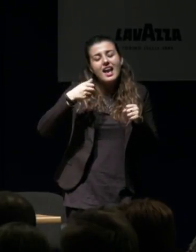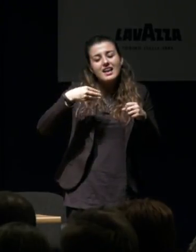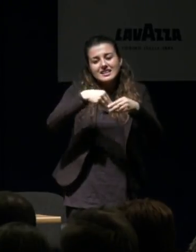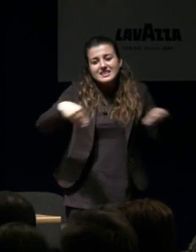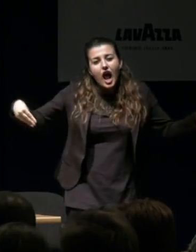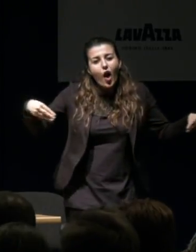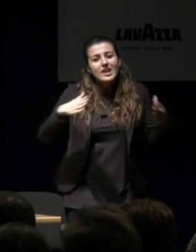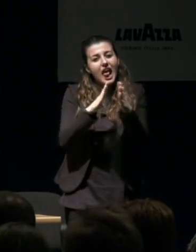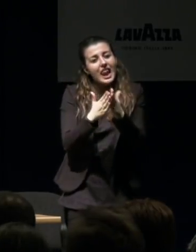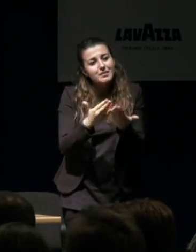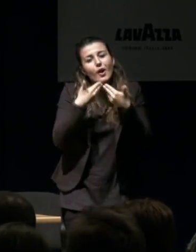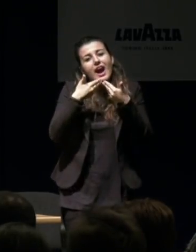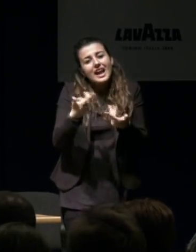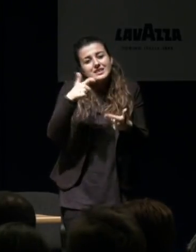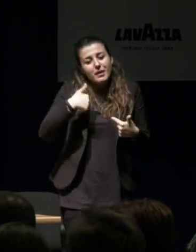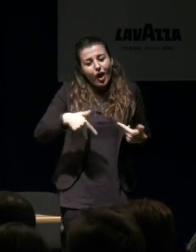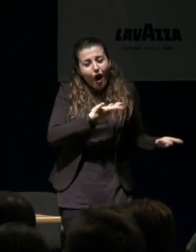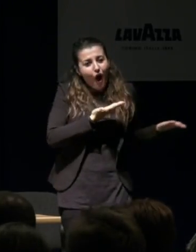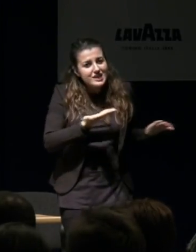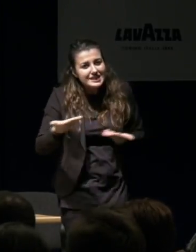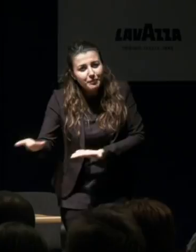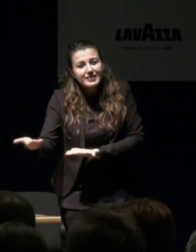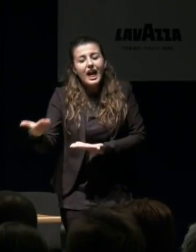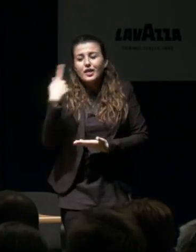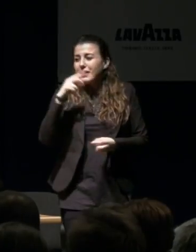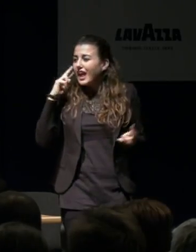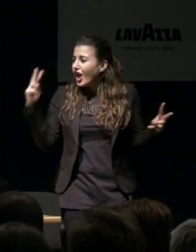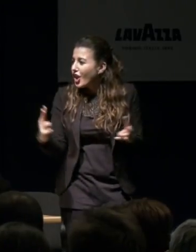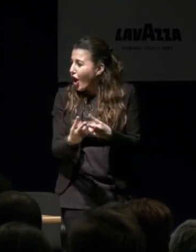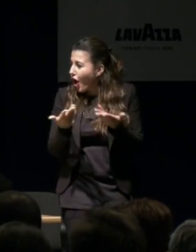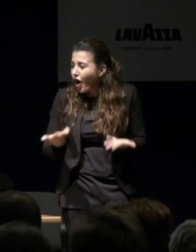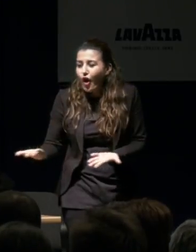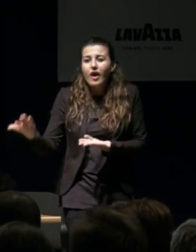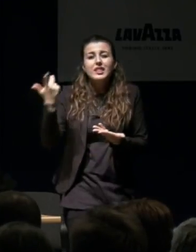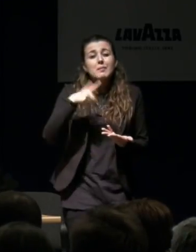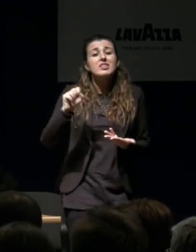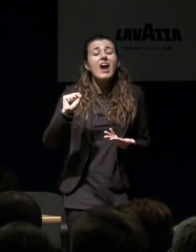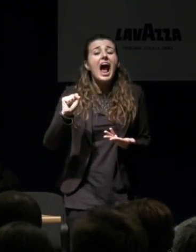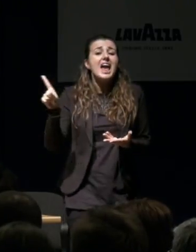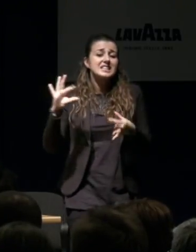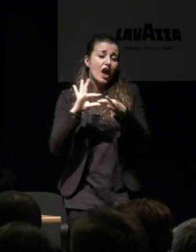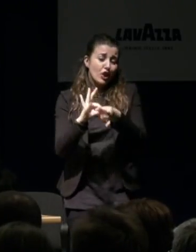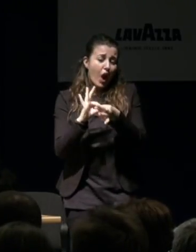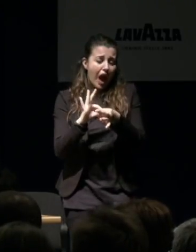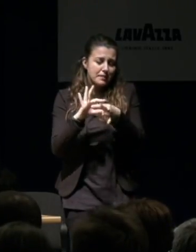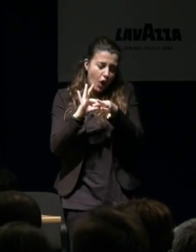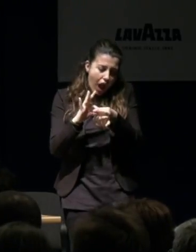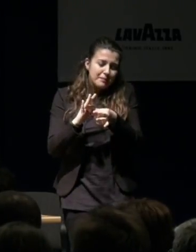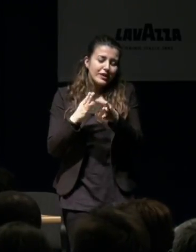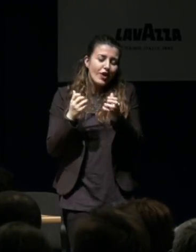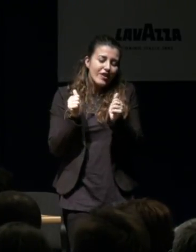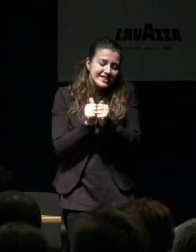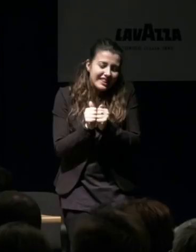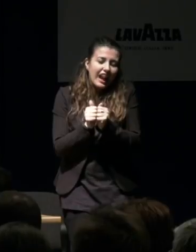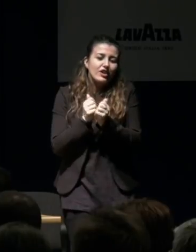ospitato per aver ospitato questo incontro che di alessandro era amico insomma di lunghissima data e che